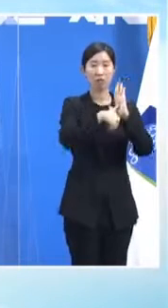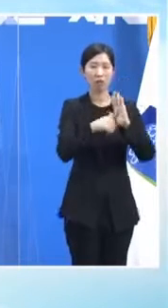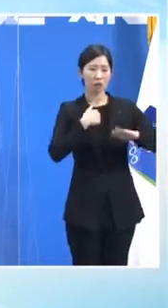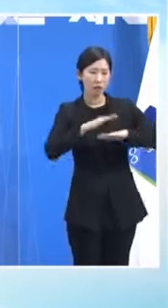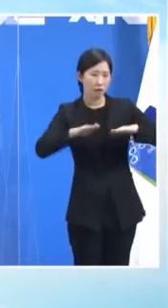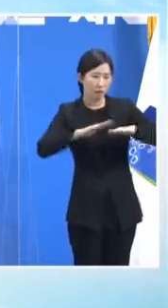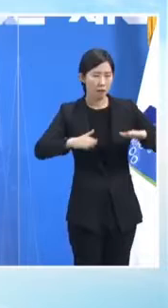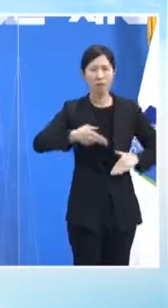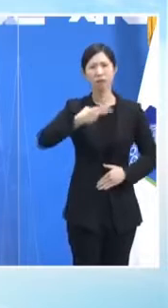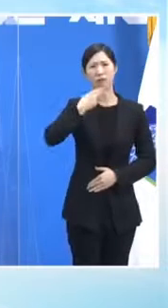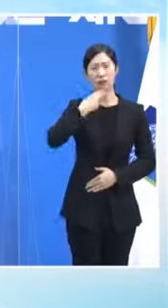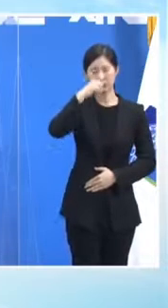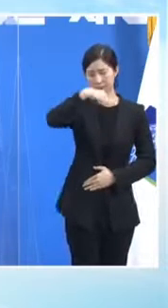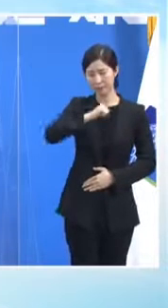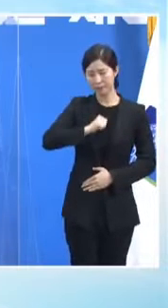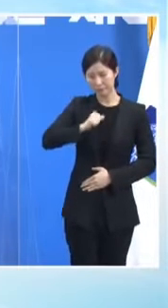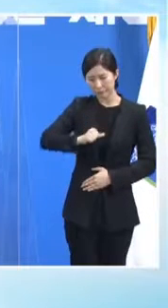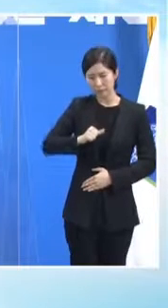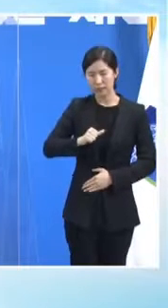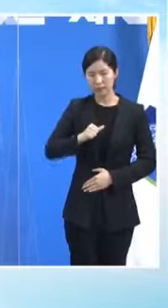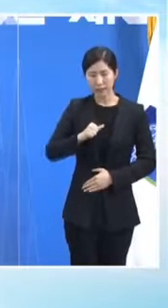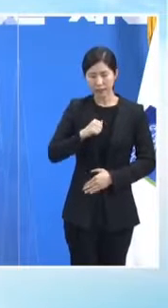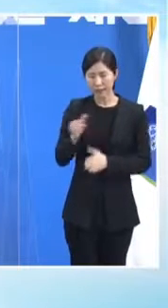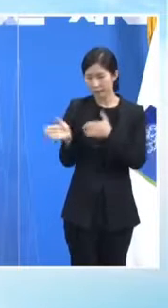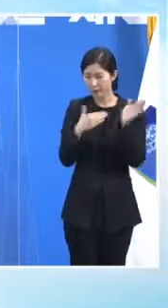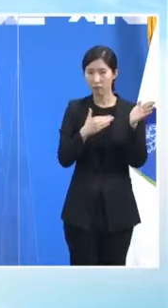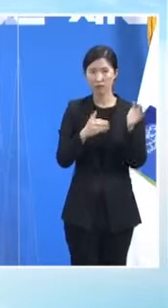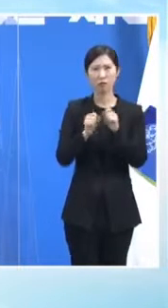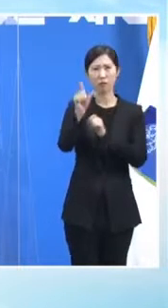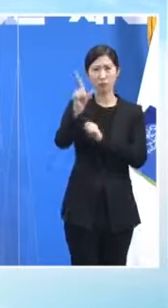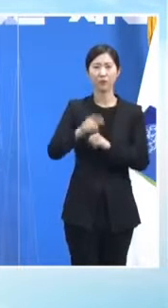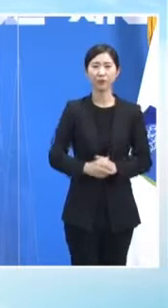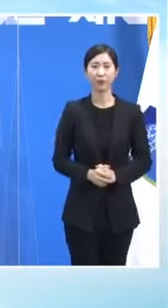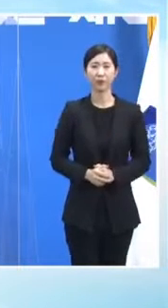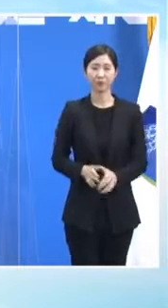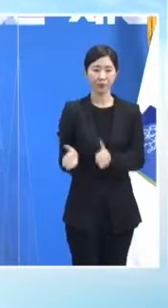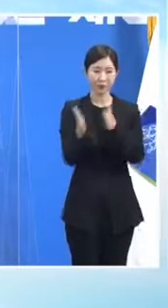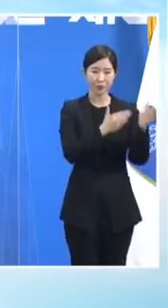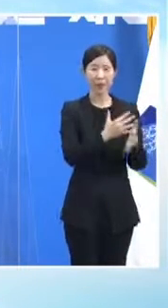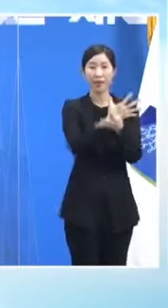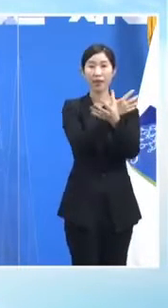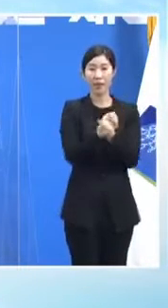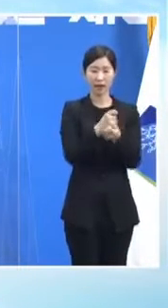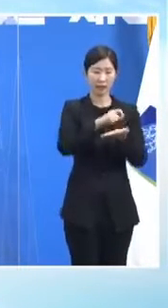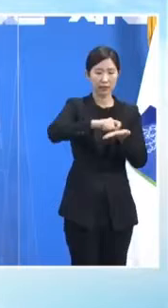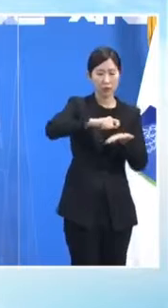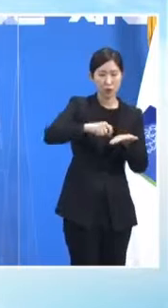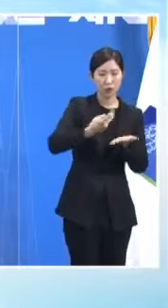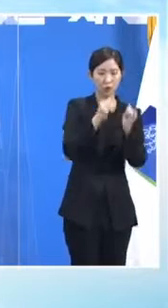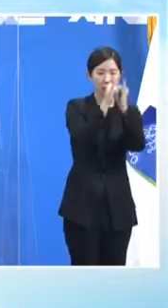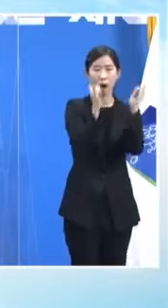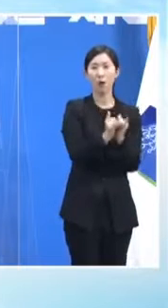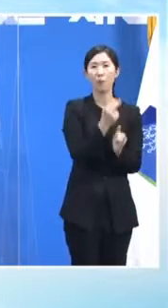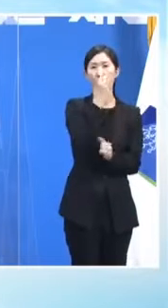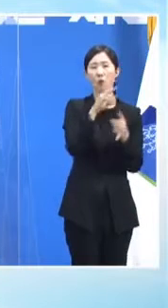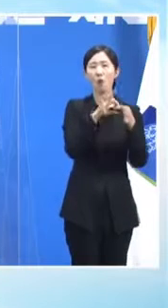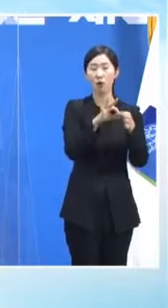있는 것으로 조사되었습니다. 다음은 계약서 작성과 사회보험 적용 부분입니다.